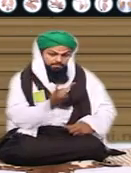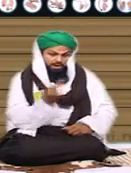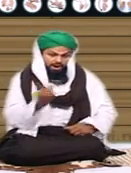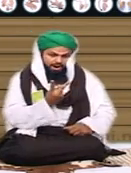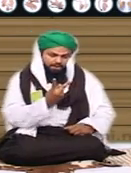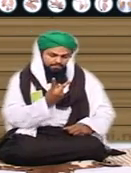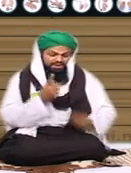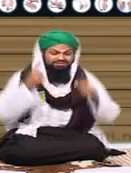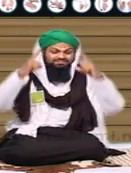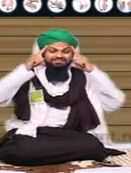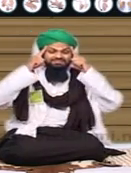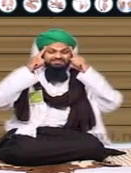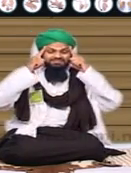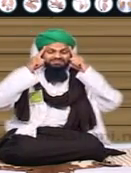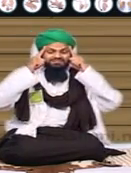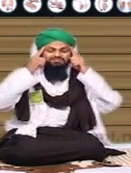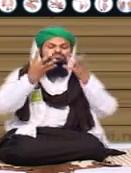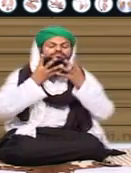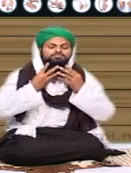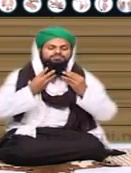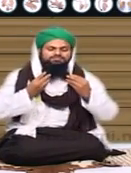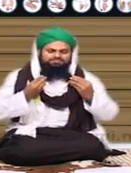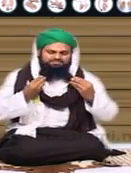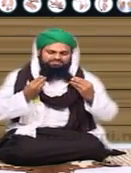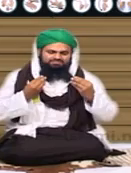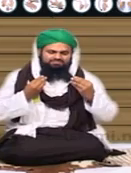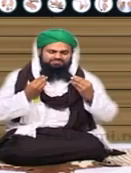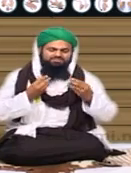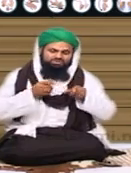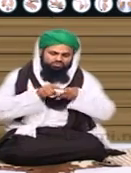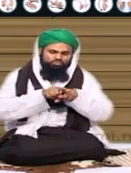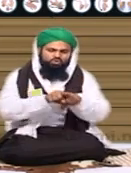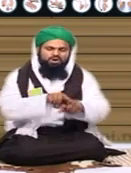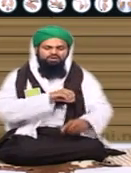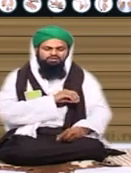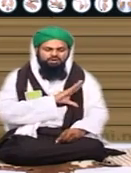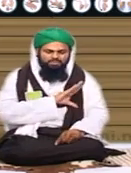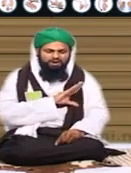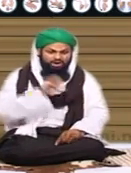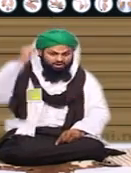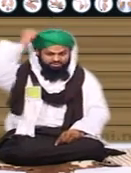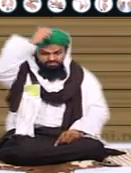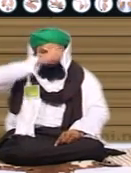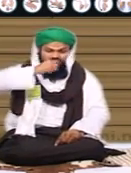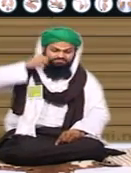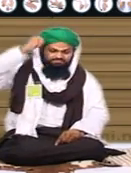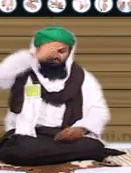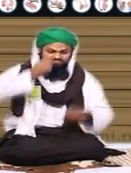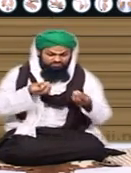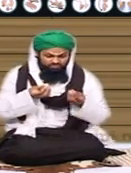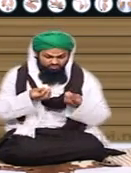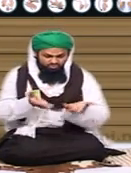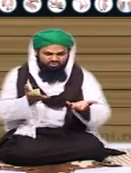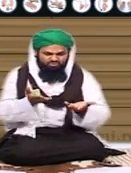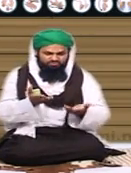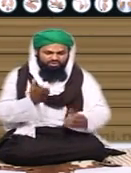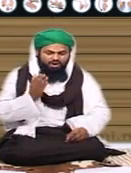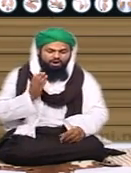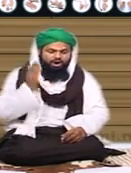نہ مصطفیٰ کی صلی اللہ تعالی علیہ وسلم پیاری سنت چہرے پر آراستہ کر دیں، امامہ ہم سر پہ سجا لیں،